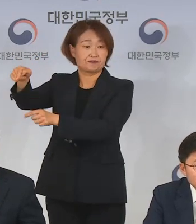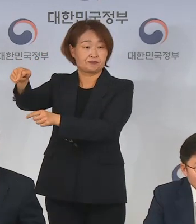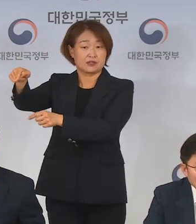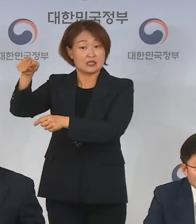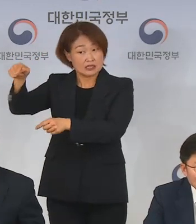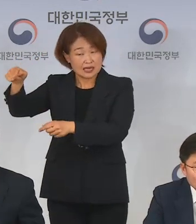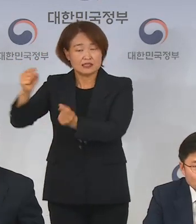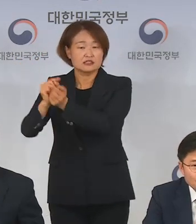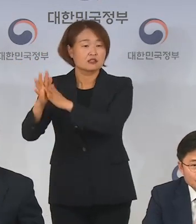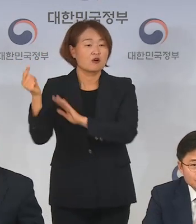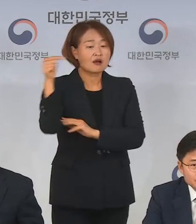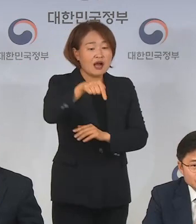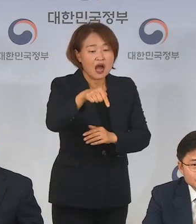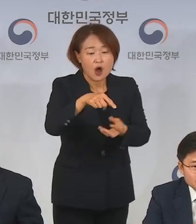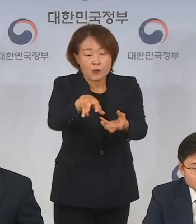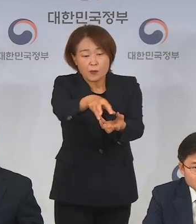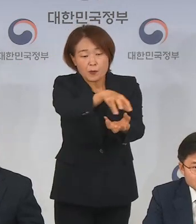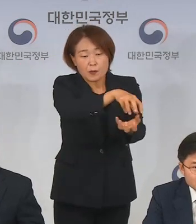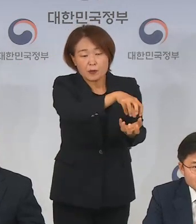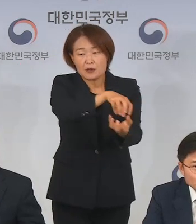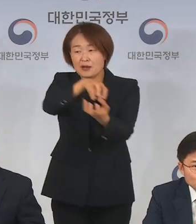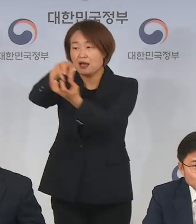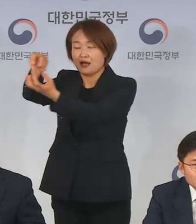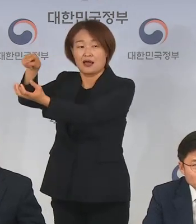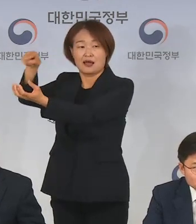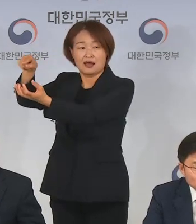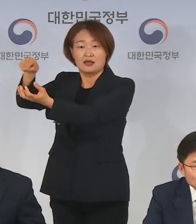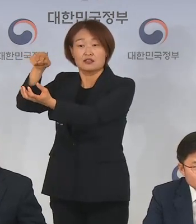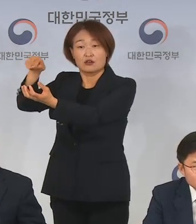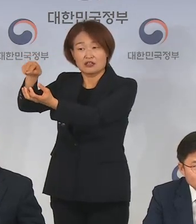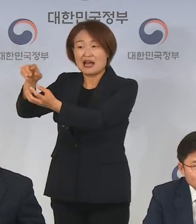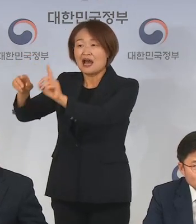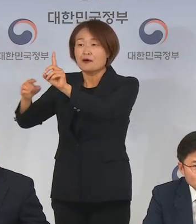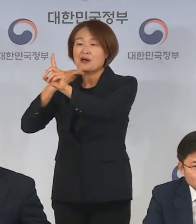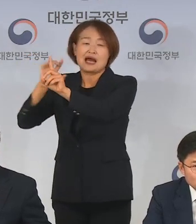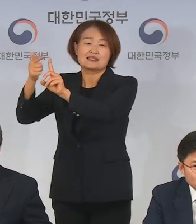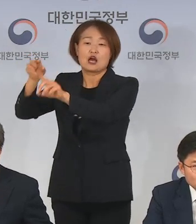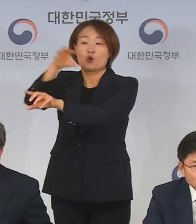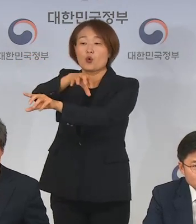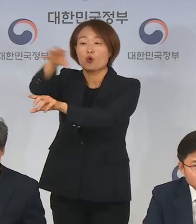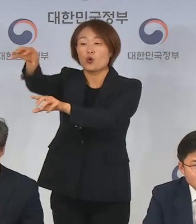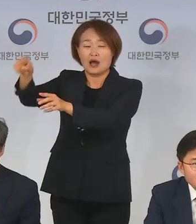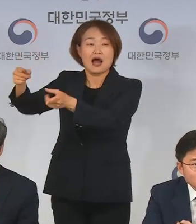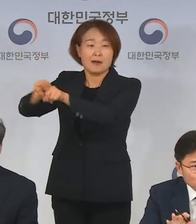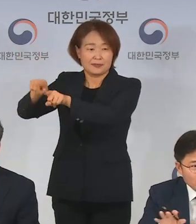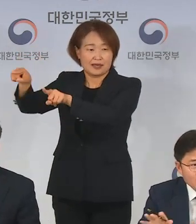시료 채취를 했고 그 시료 채취를 교차 분석을 위해서